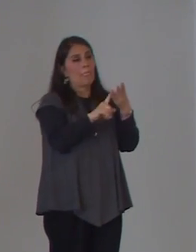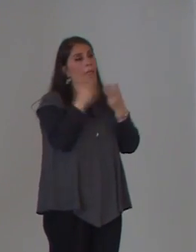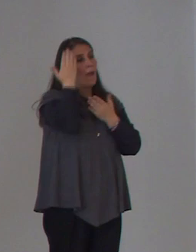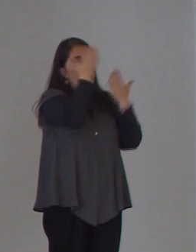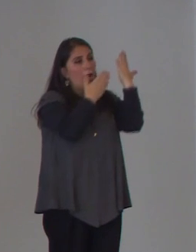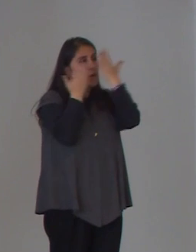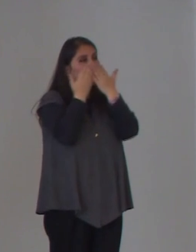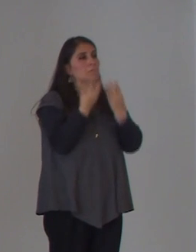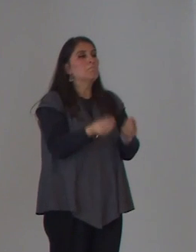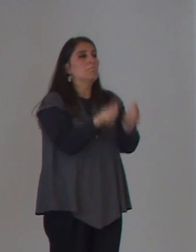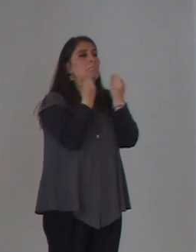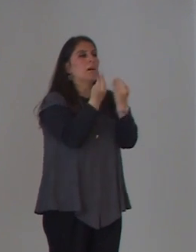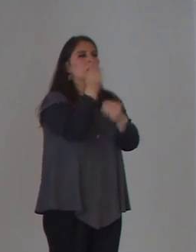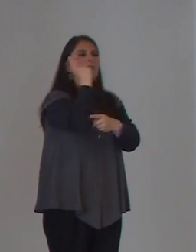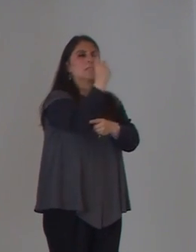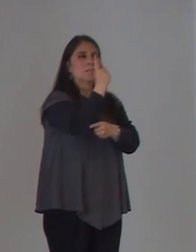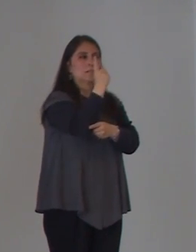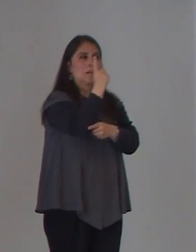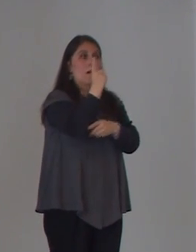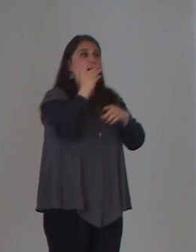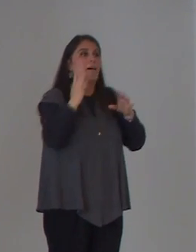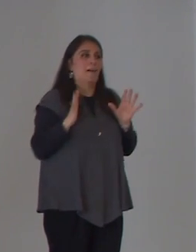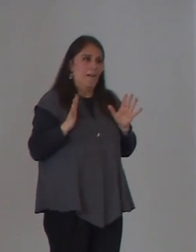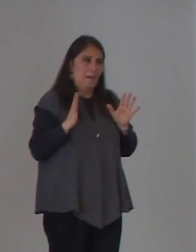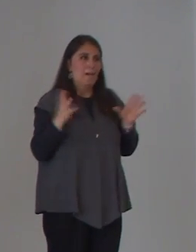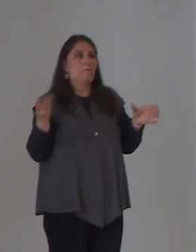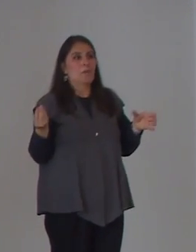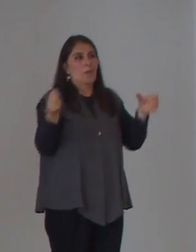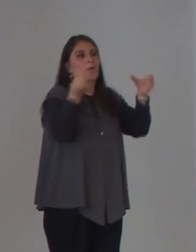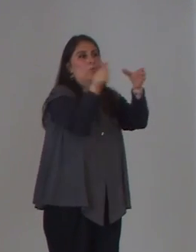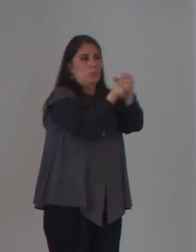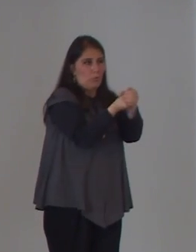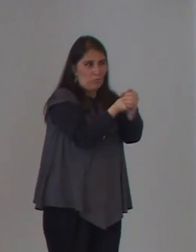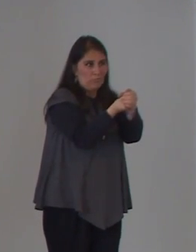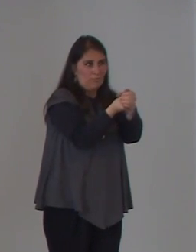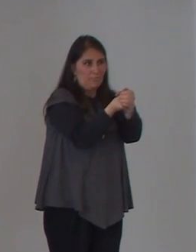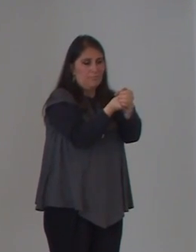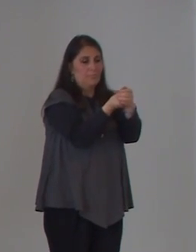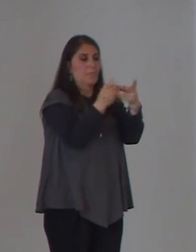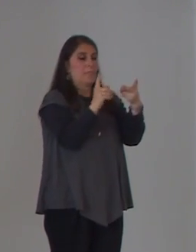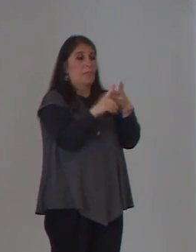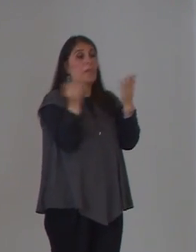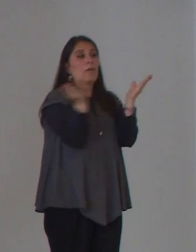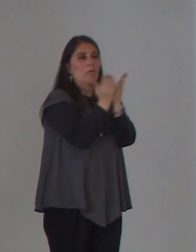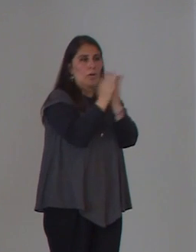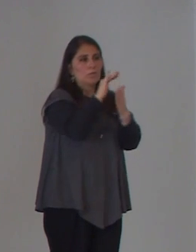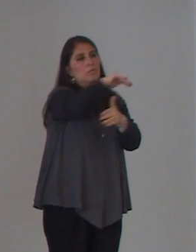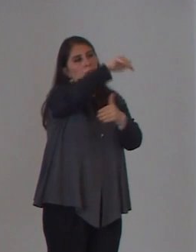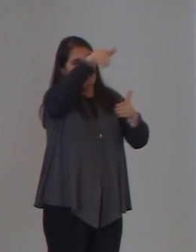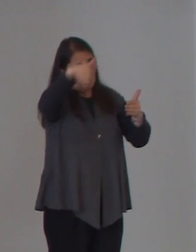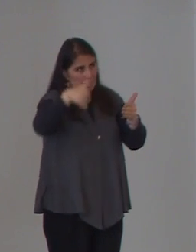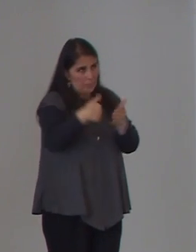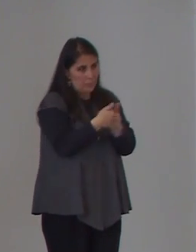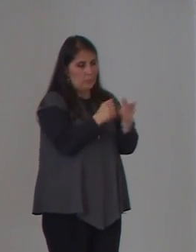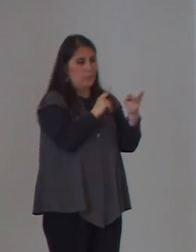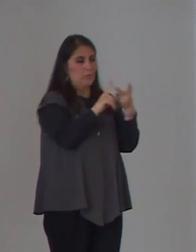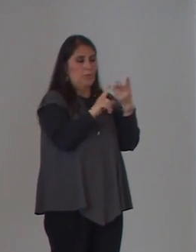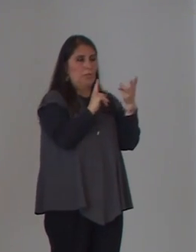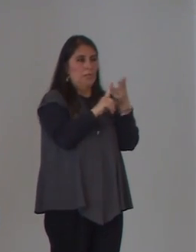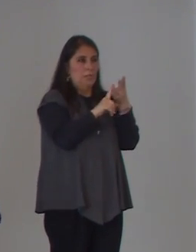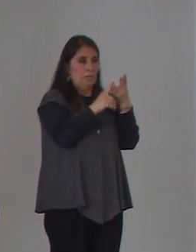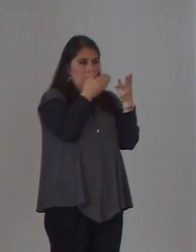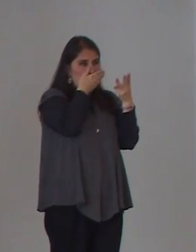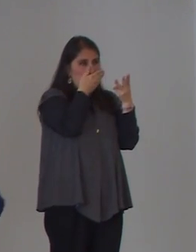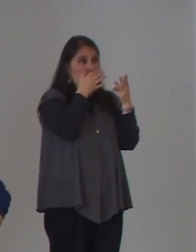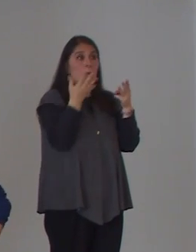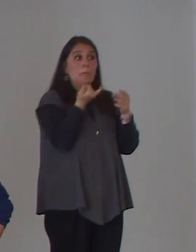políticas, y entonces ahí sí viene el tema de la inclusión, para que todos sean incluidos, para poder tener una educación para todos, pero pues la inclusión